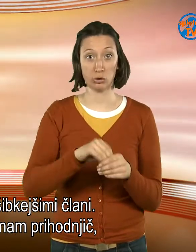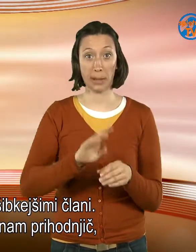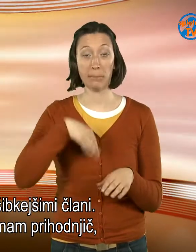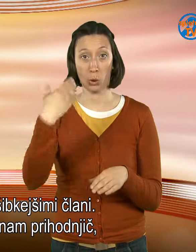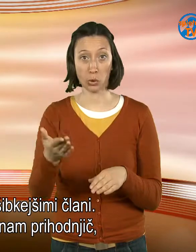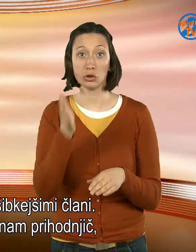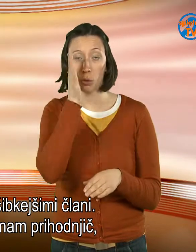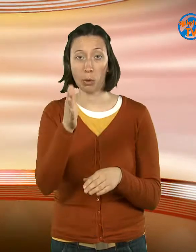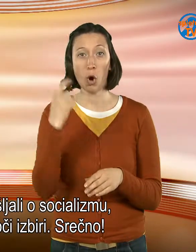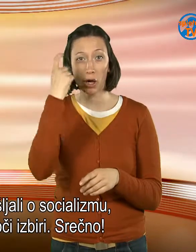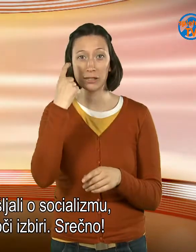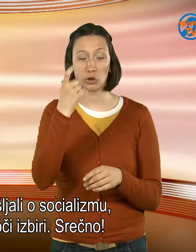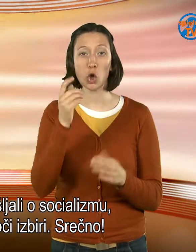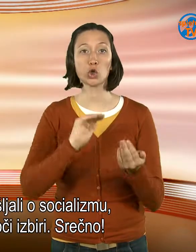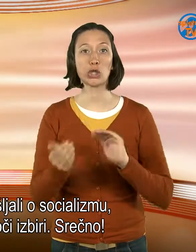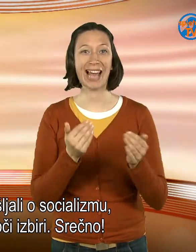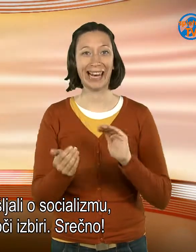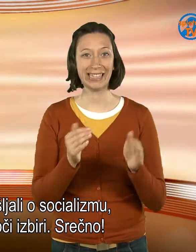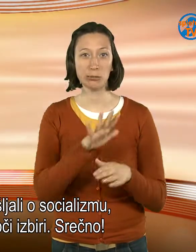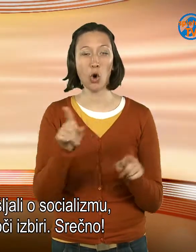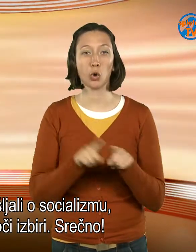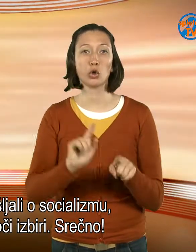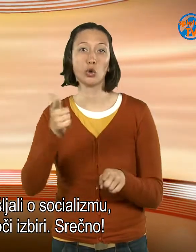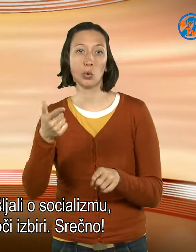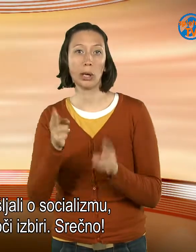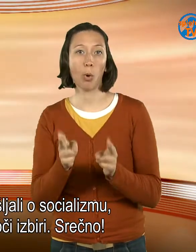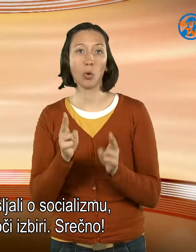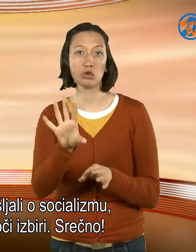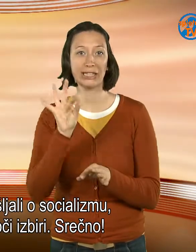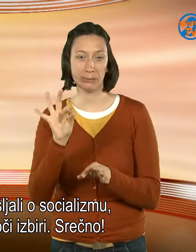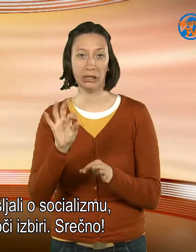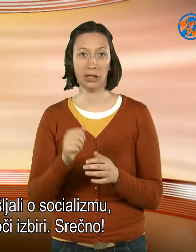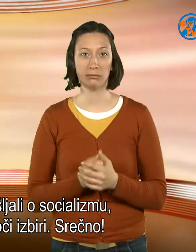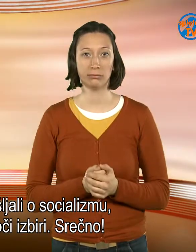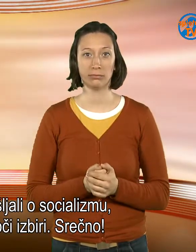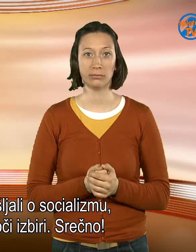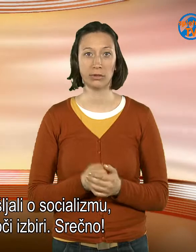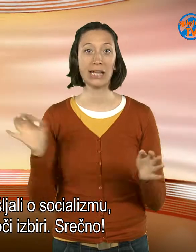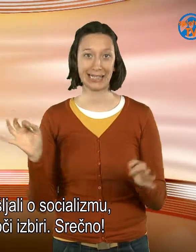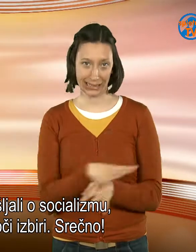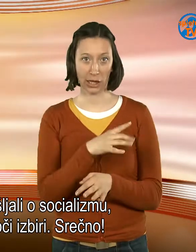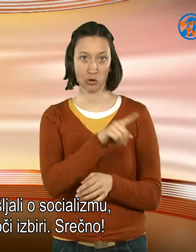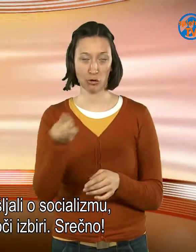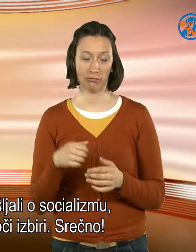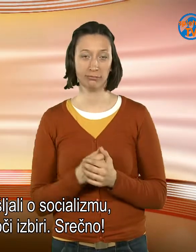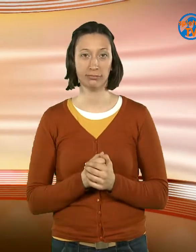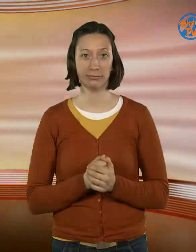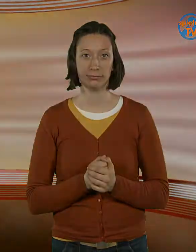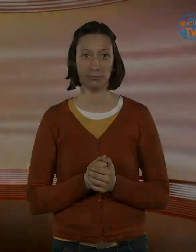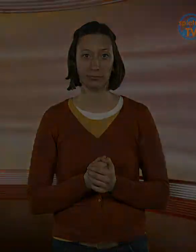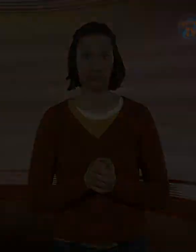Pridružite se nam prihodnjič, ko bomo razmišljali o socializmu kot drugi mogoči izbiri. Pa srečno!